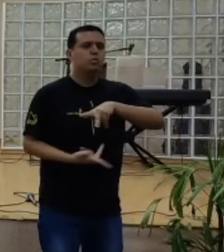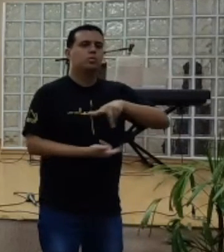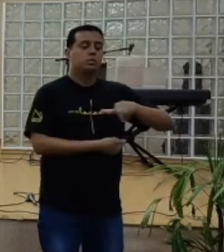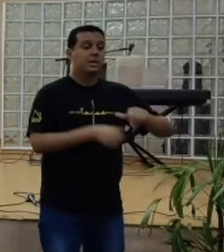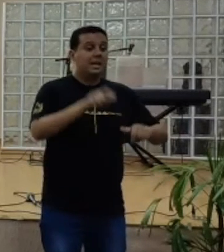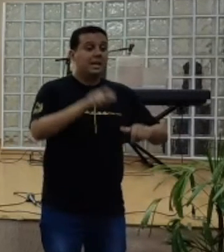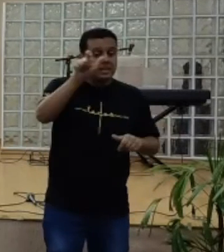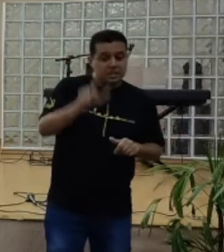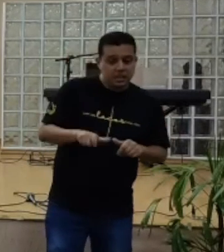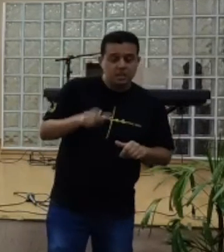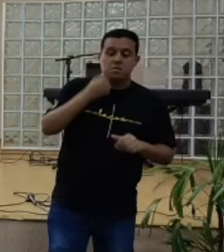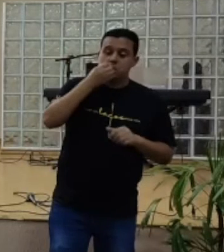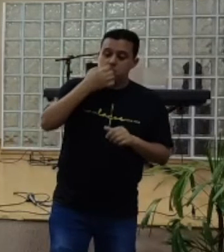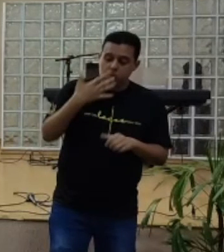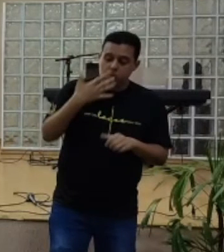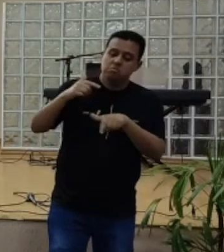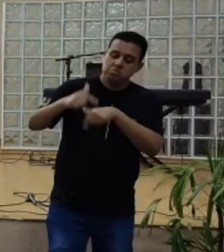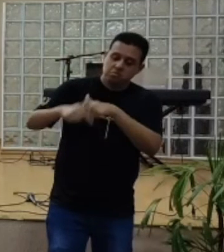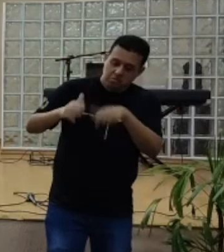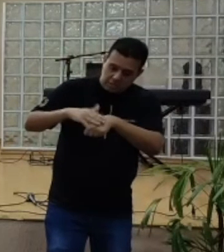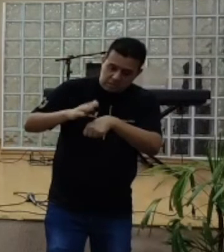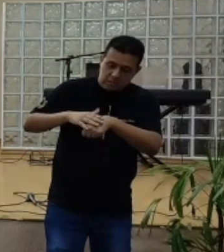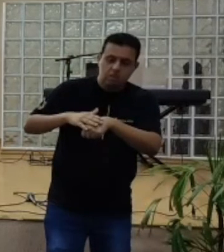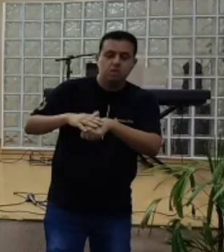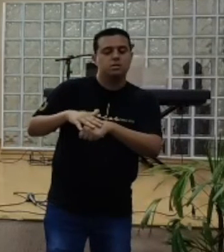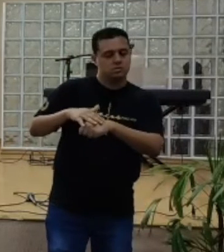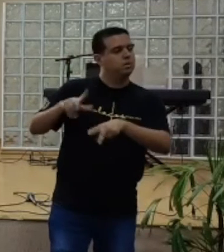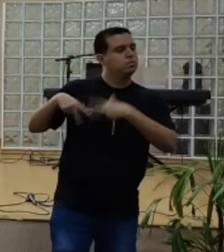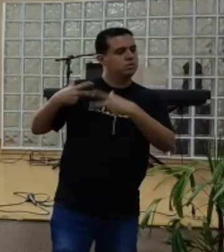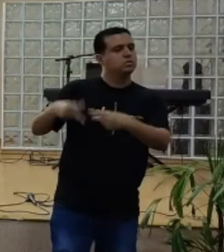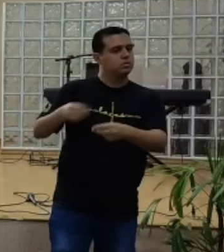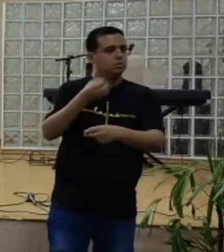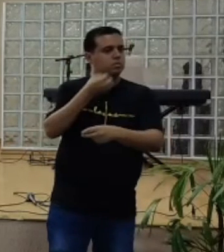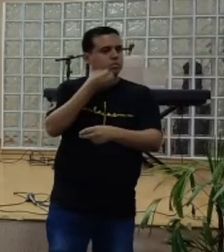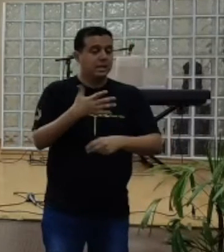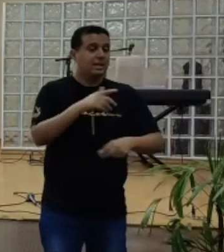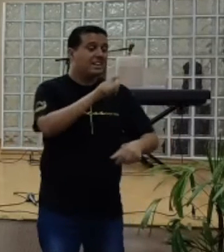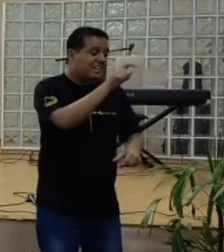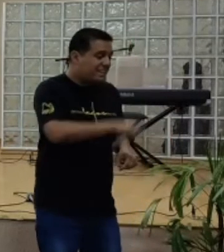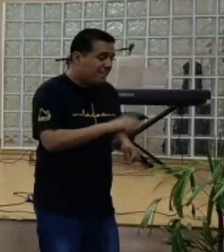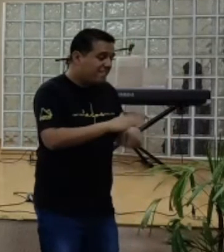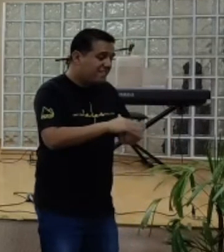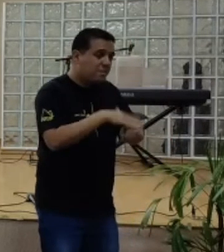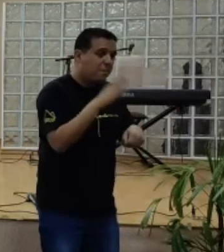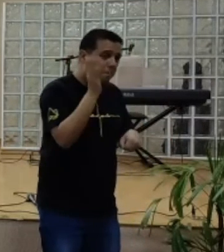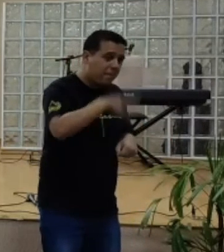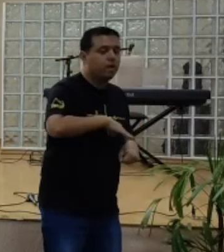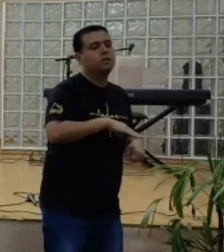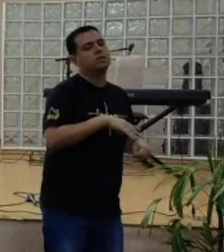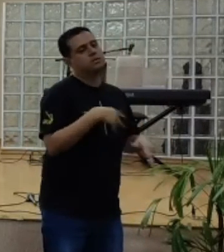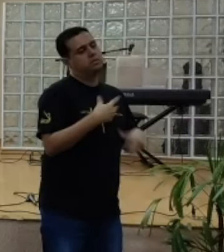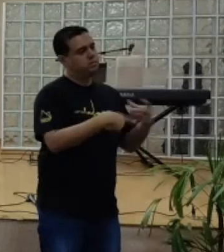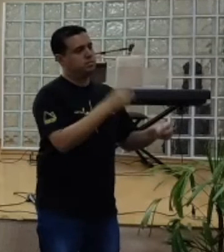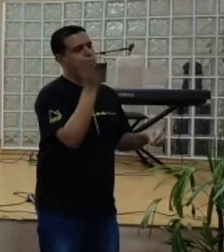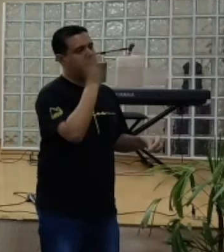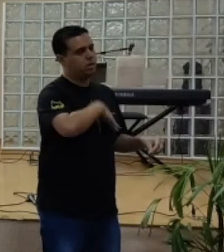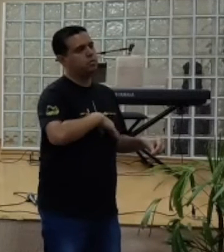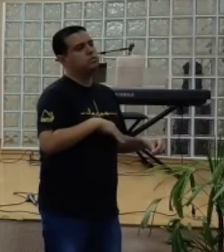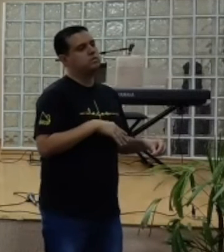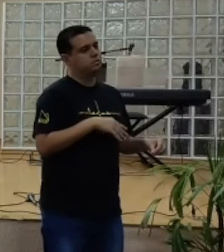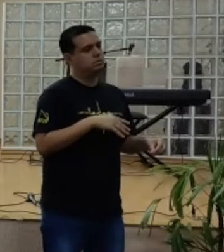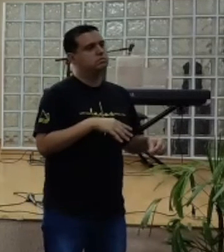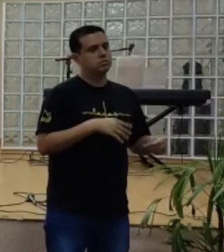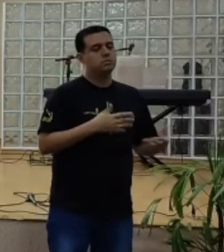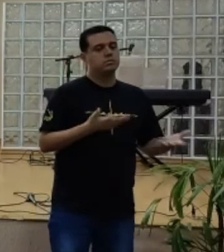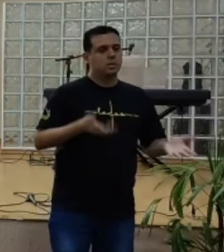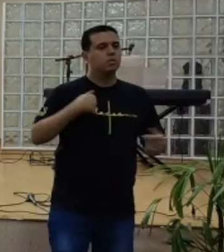bem. Quem faz o mal, recebe a paga pelo mal. Então, se eu quero boa paga, eu faço o bem. Então, eu aprendo a